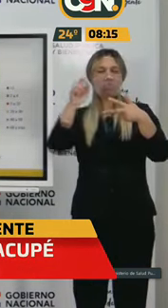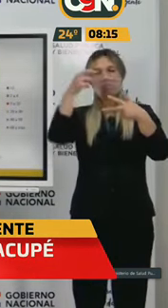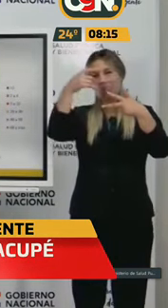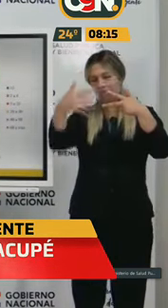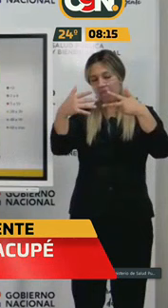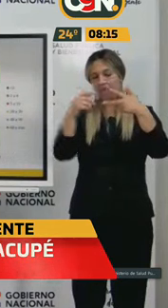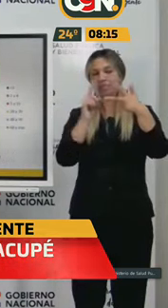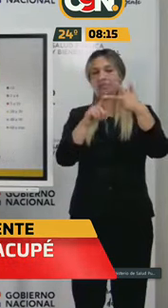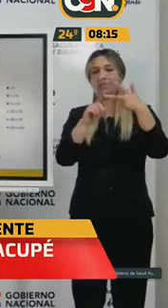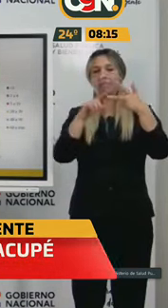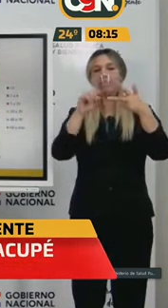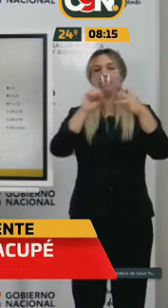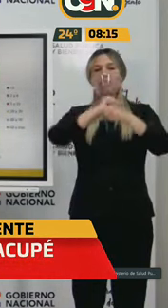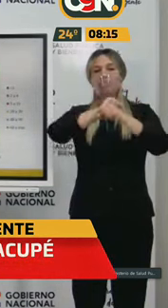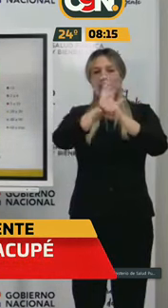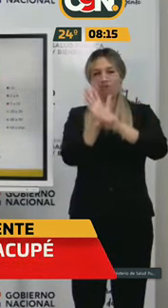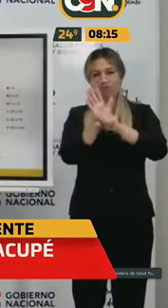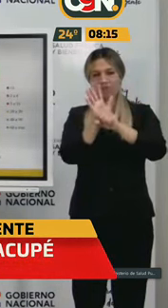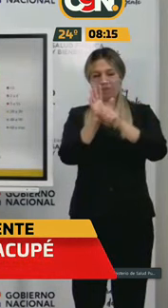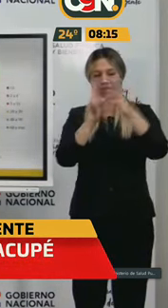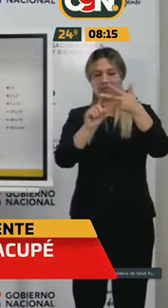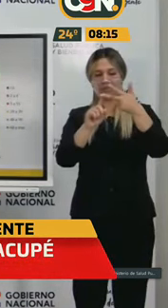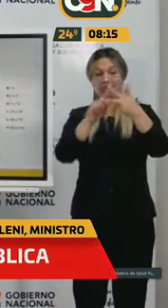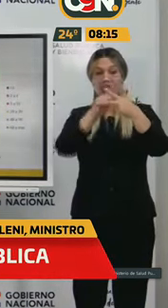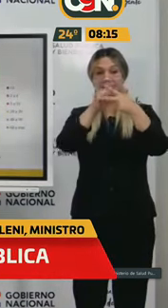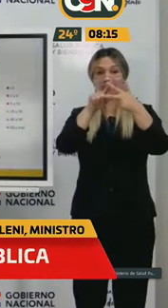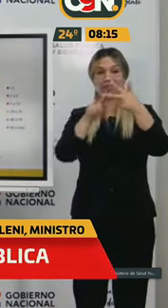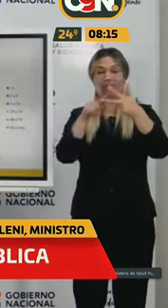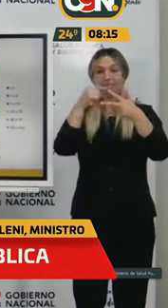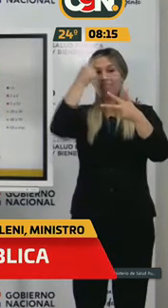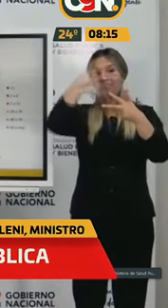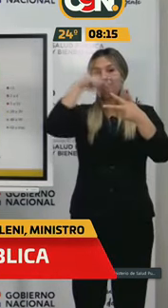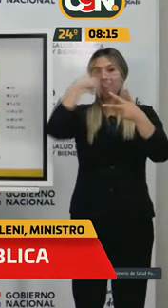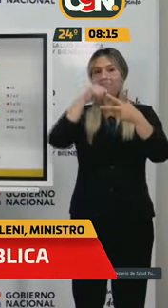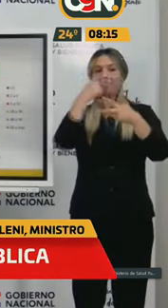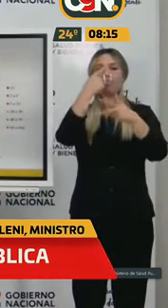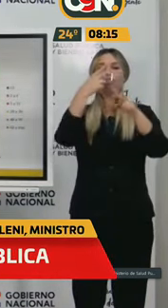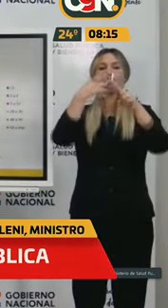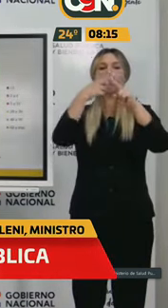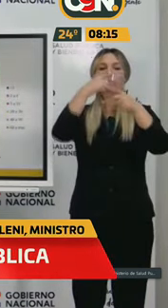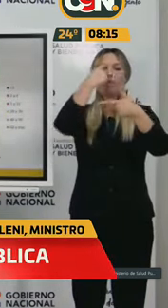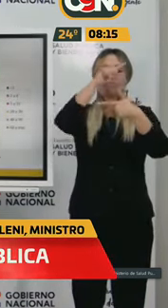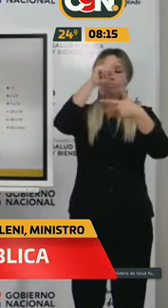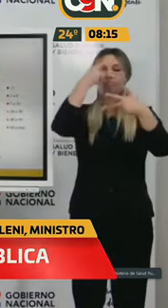el SARS-CoV-2, que es el virus del COVID, ¿verdad? Ahí lo que podemos ver es que